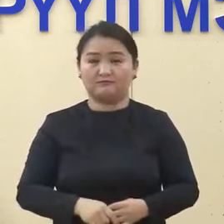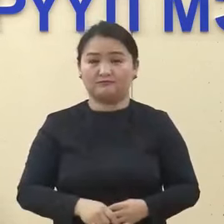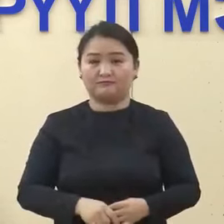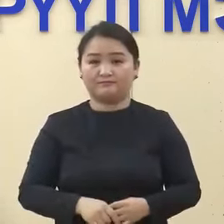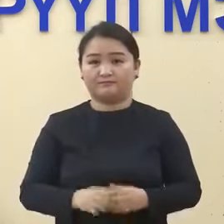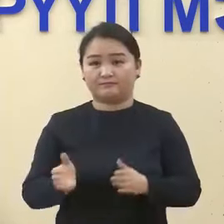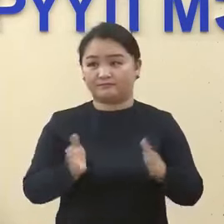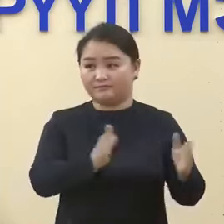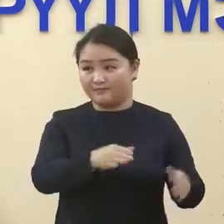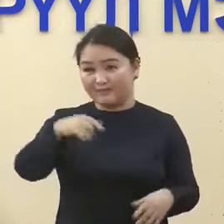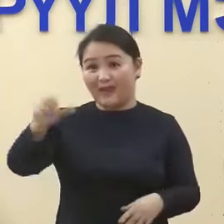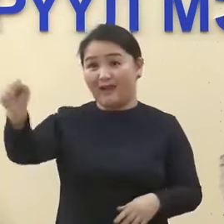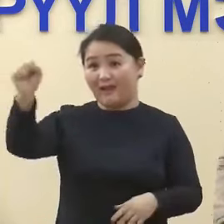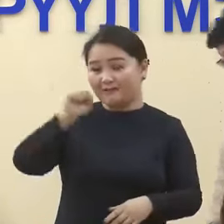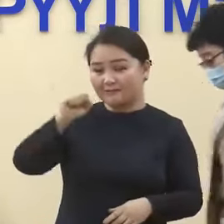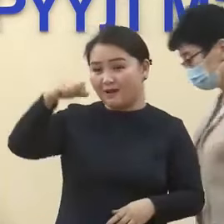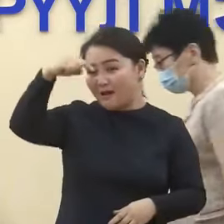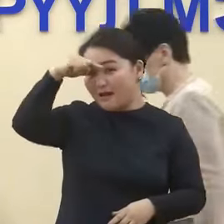За